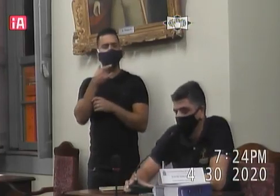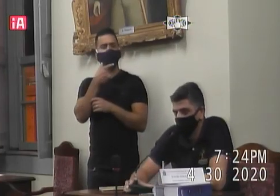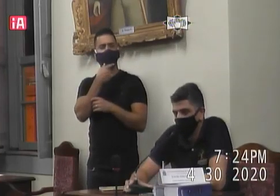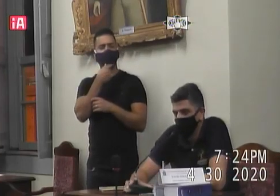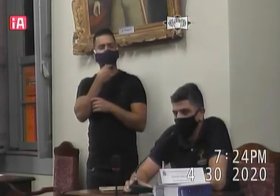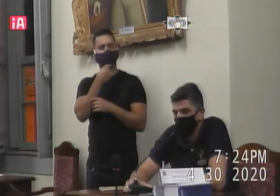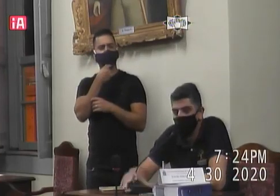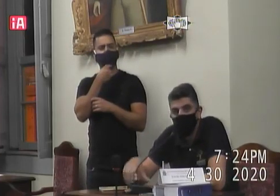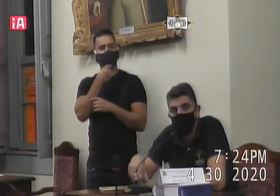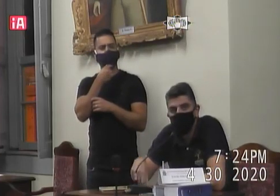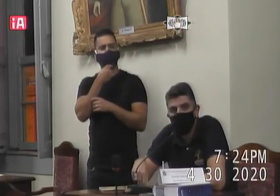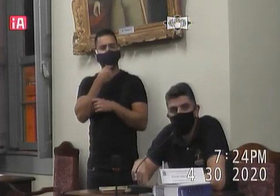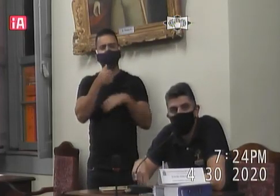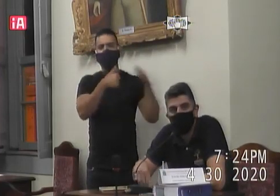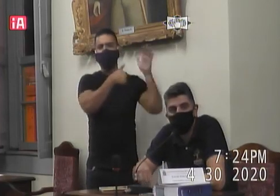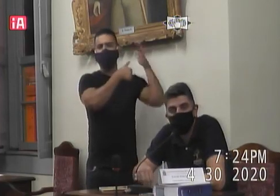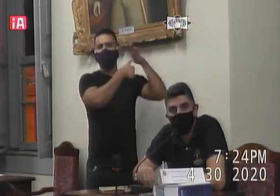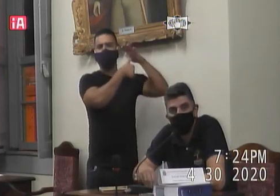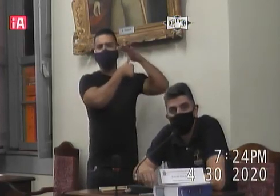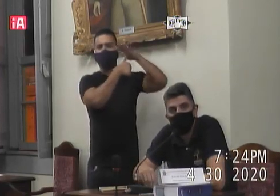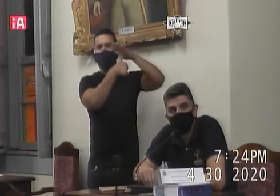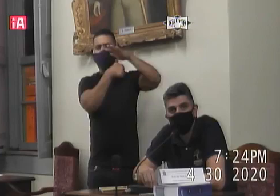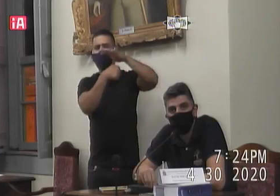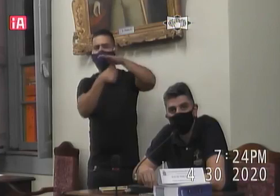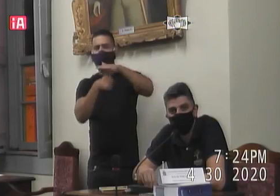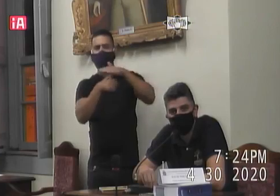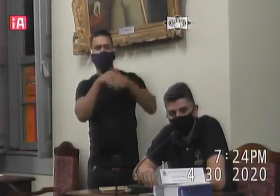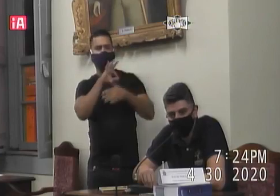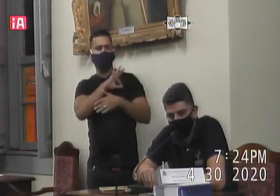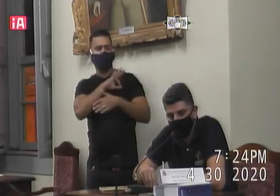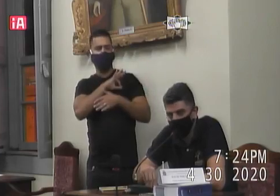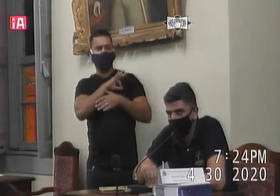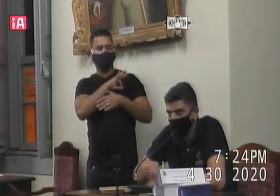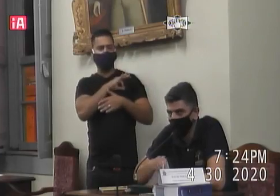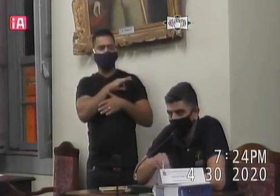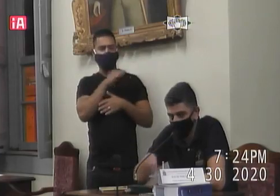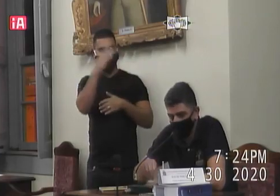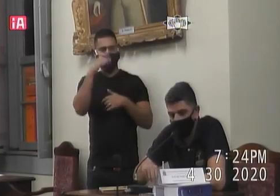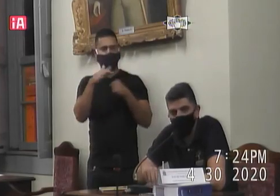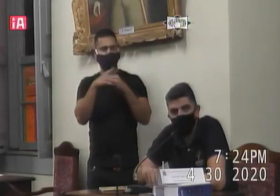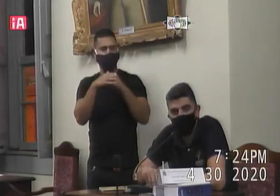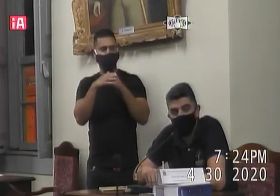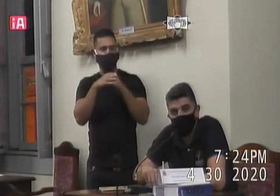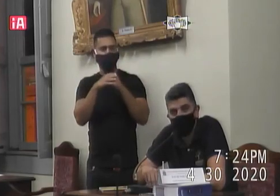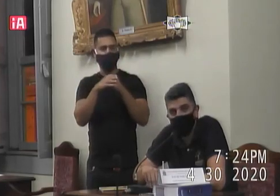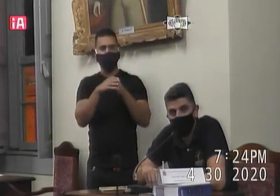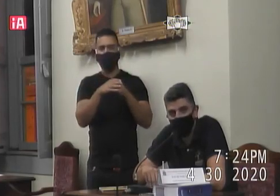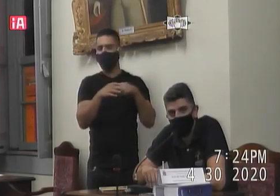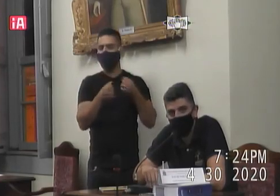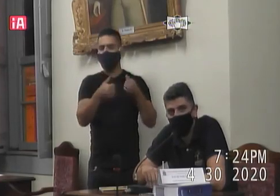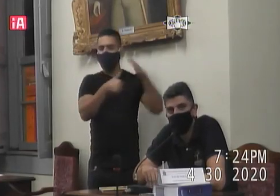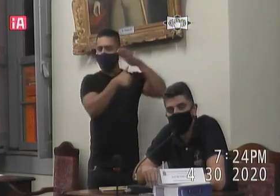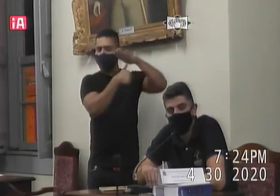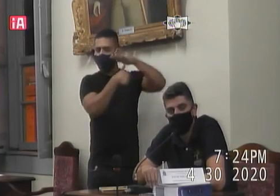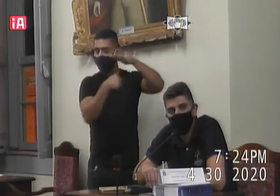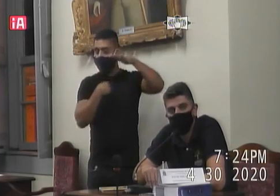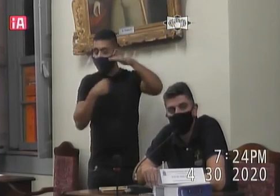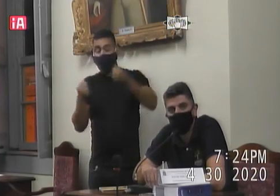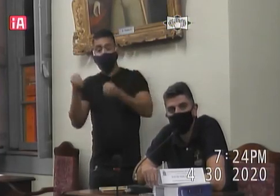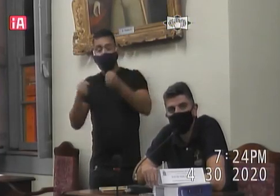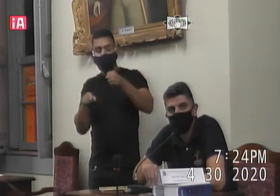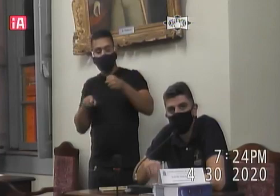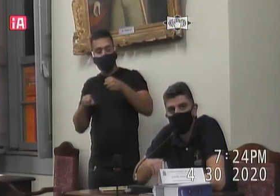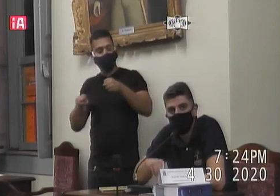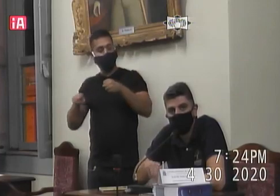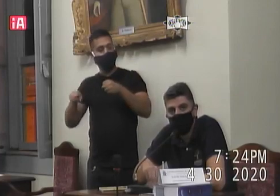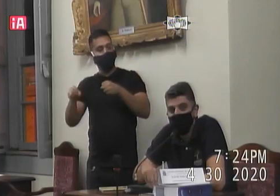chegando no helicóptero, vindo trazido pela Polícia Civil, eu estava passando de carro com a minha